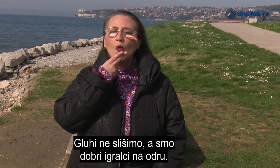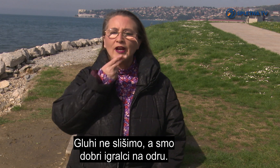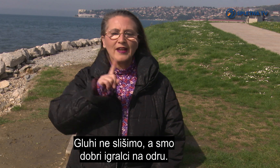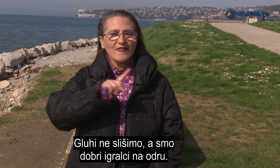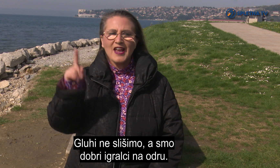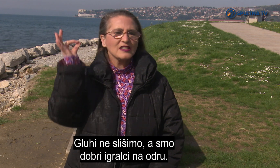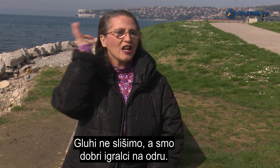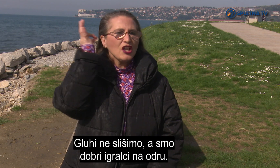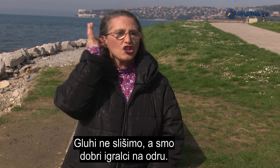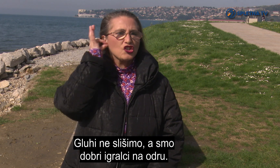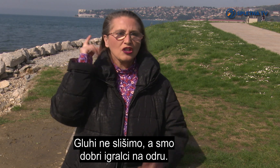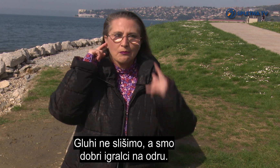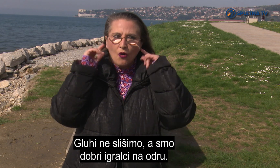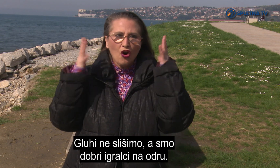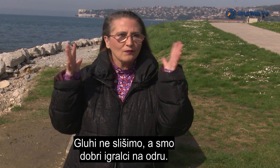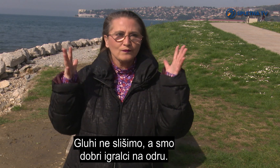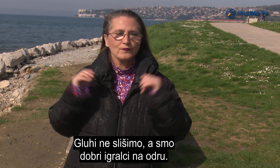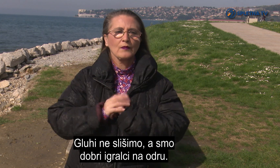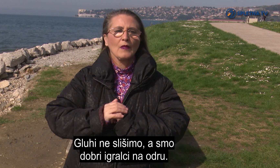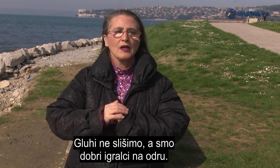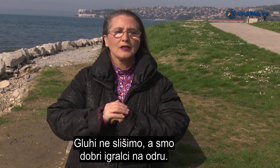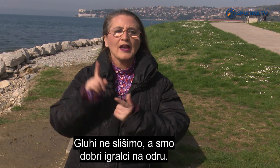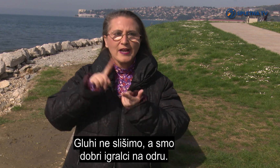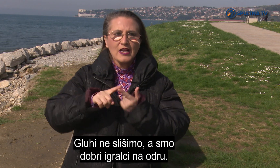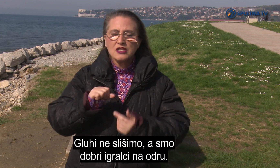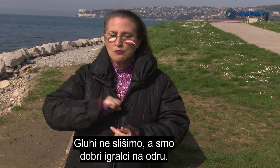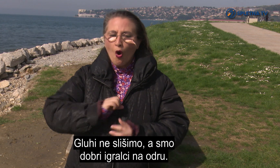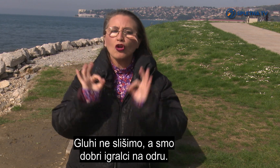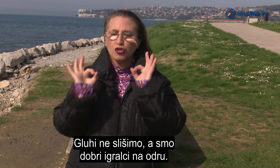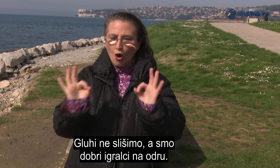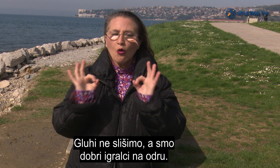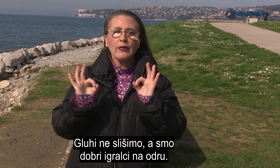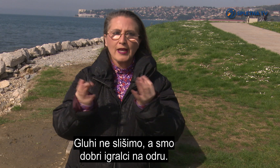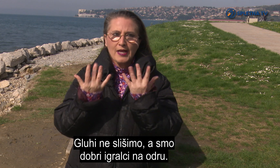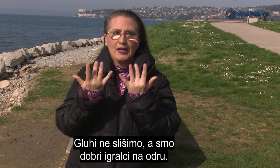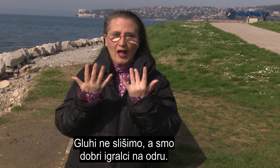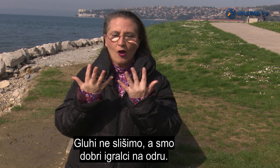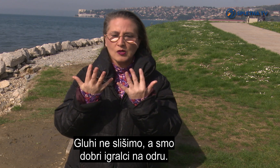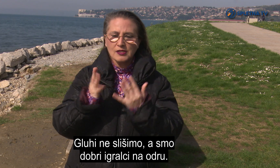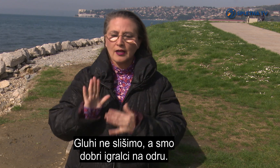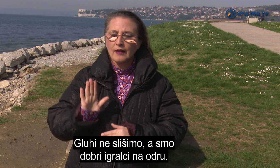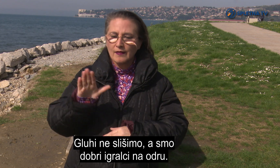Gluhi ne slišimo in smo dobri igralci